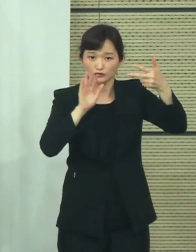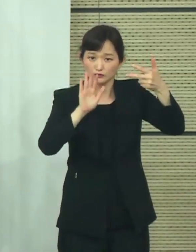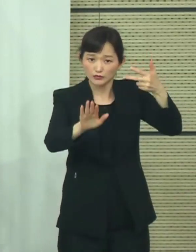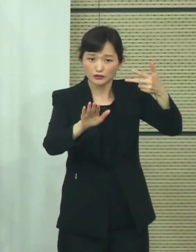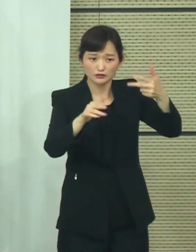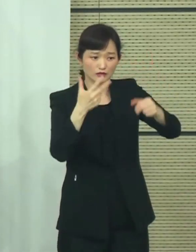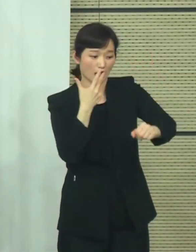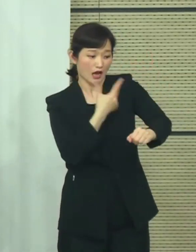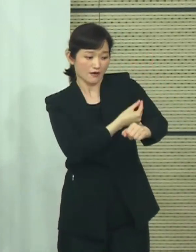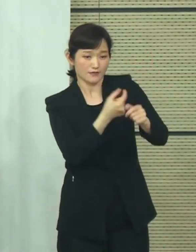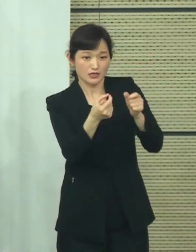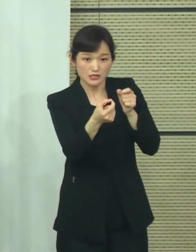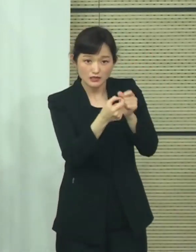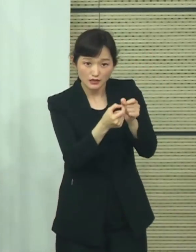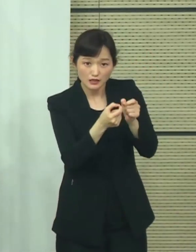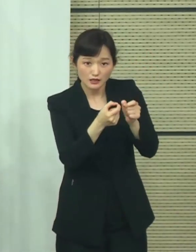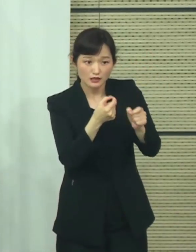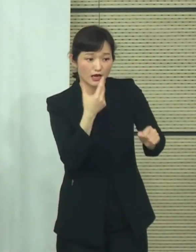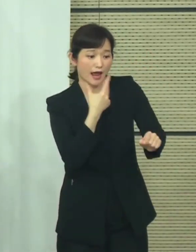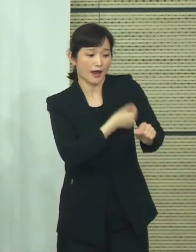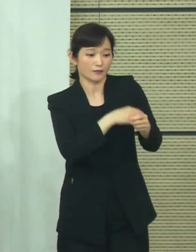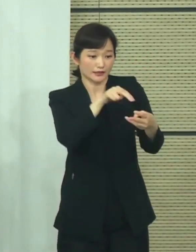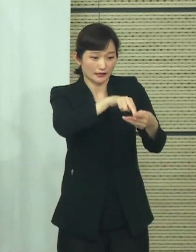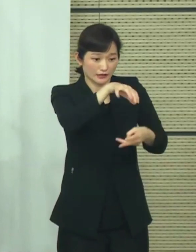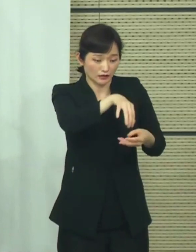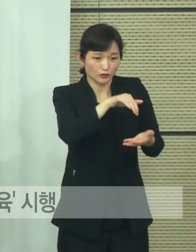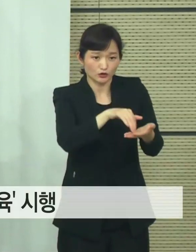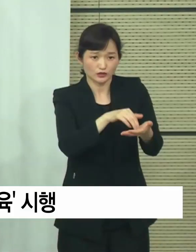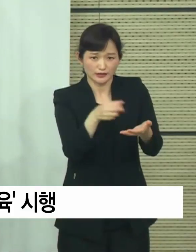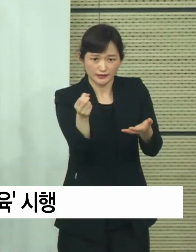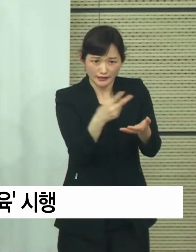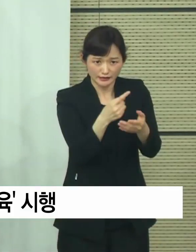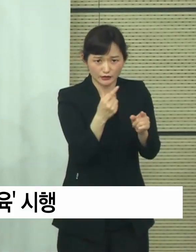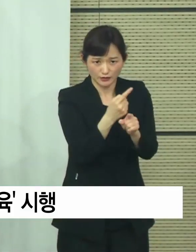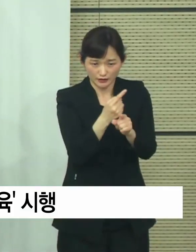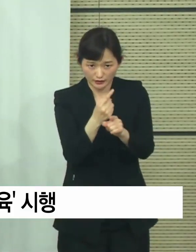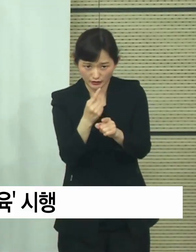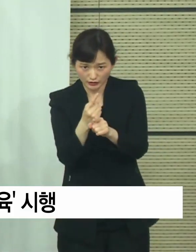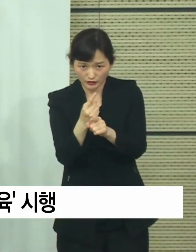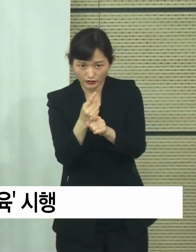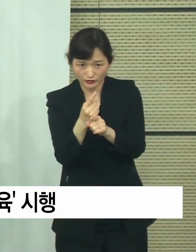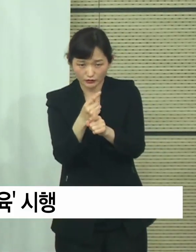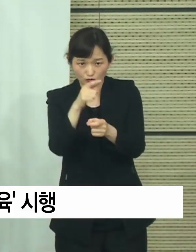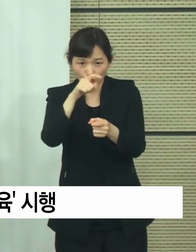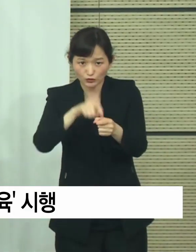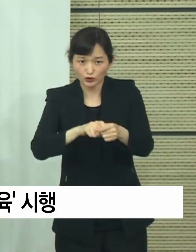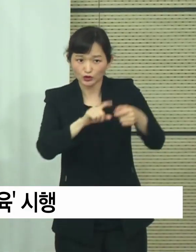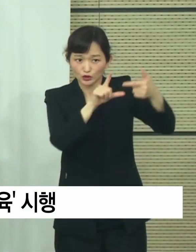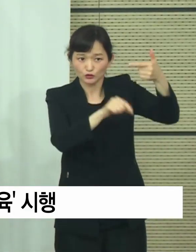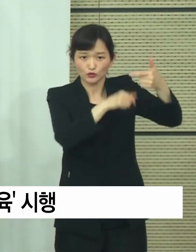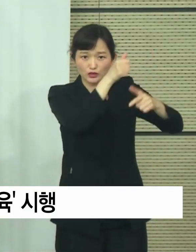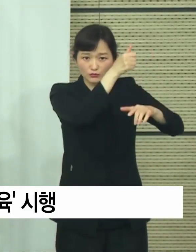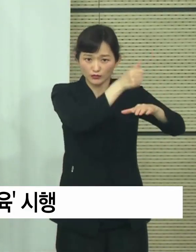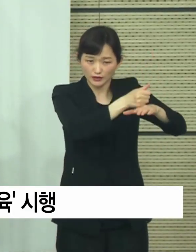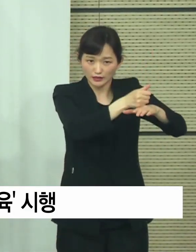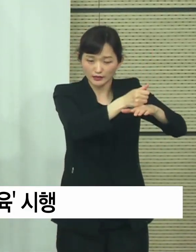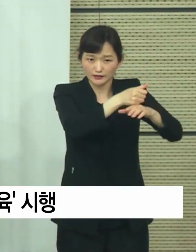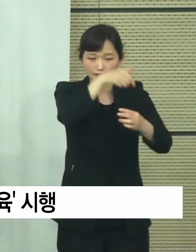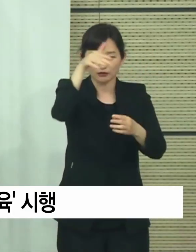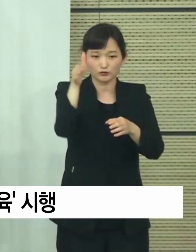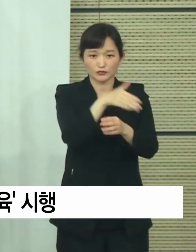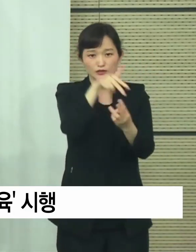측정을 앞두고 예방접종 센타에 인력을 재정비 하기 위해 어 6월말 부터 3주간